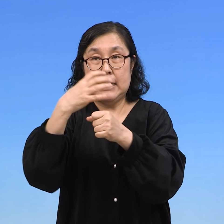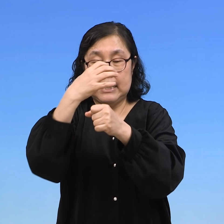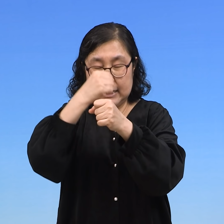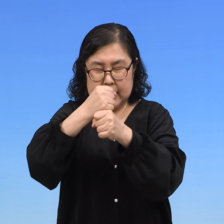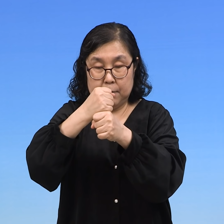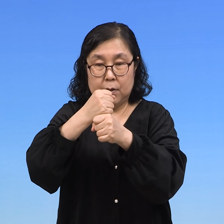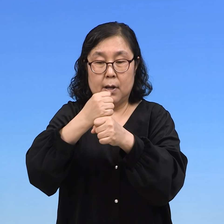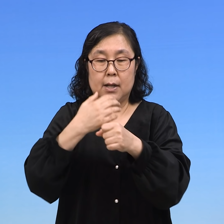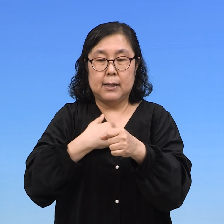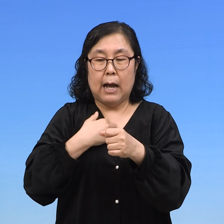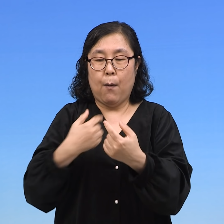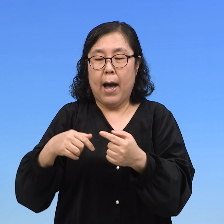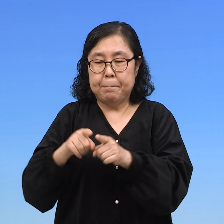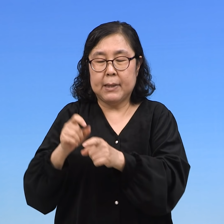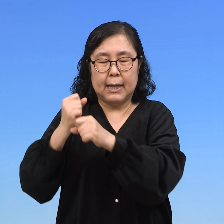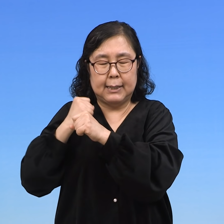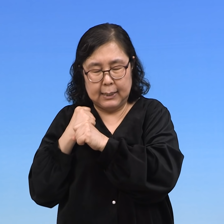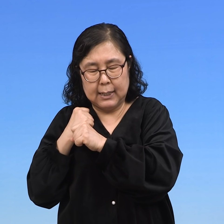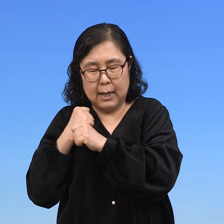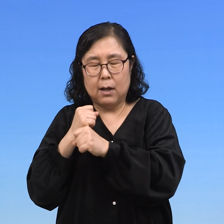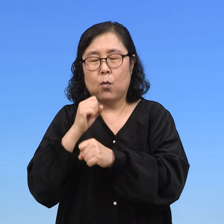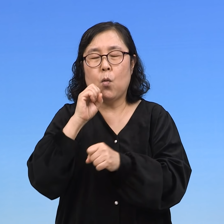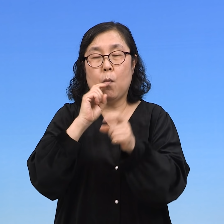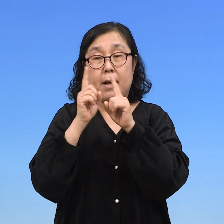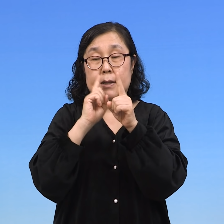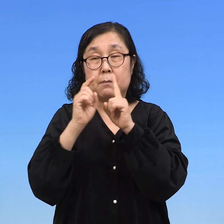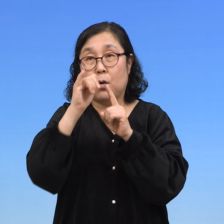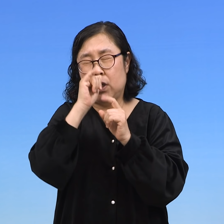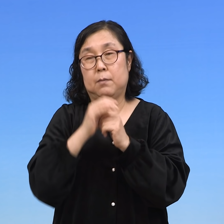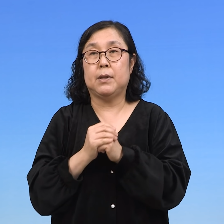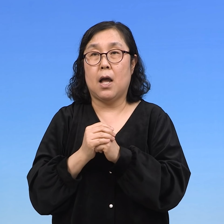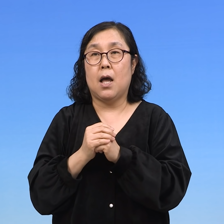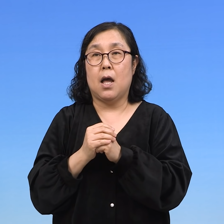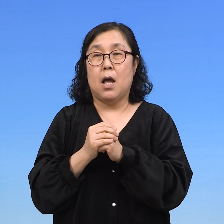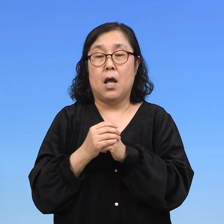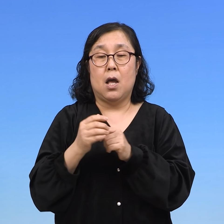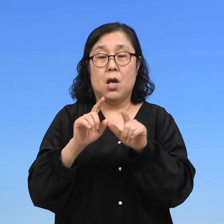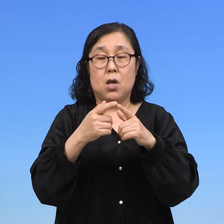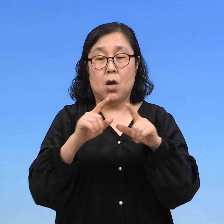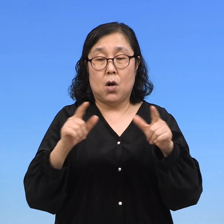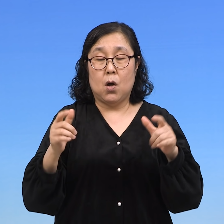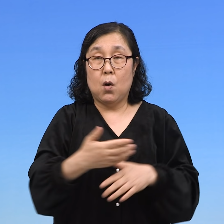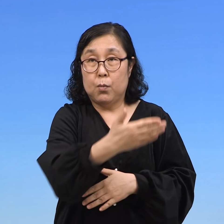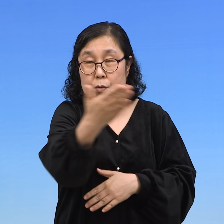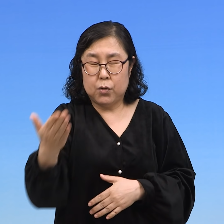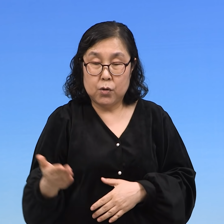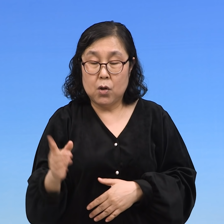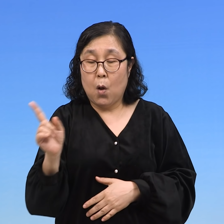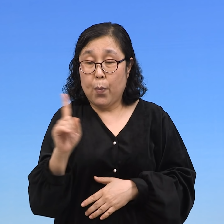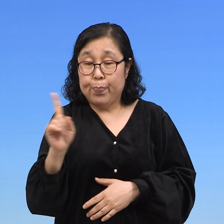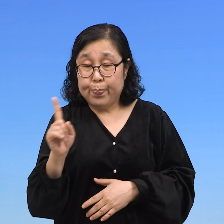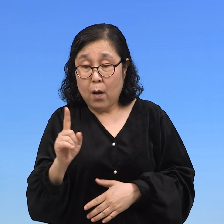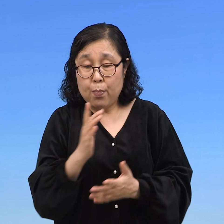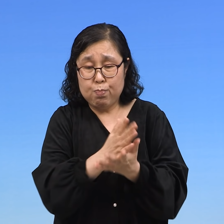이 짐을 나랑 같이 치자 여러분은 어느 종류의 고독에 지금